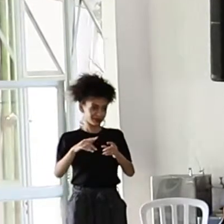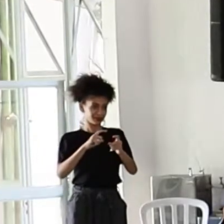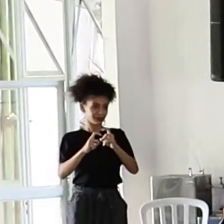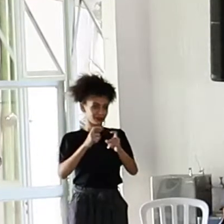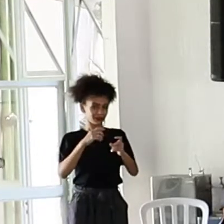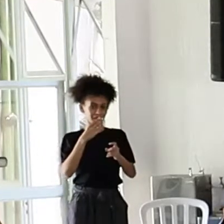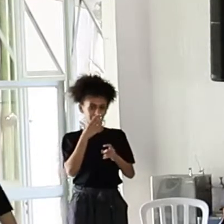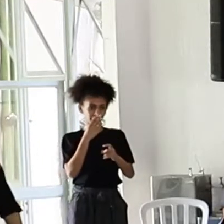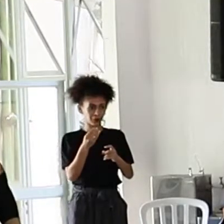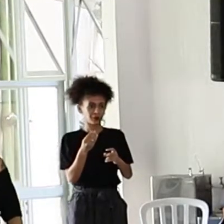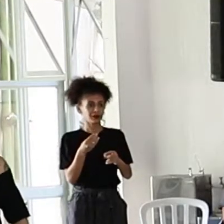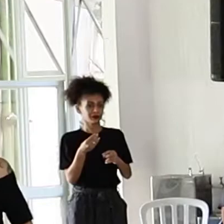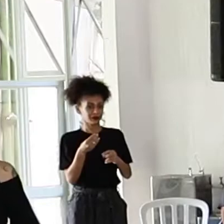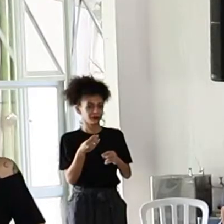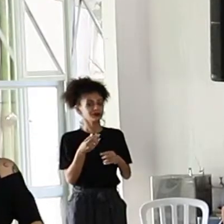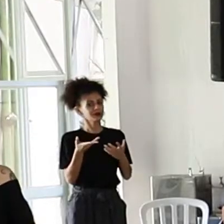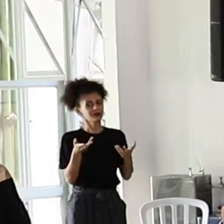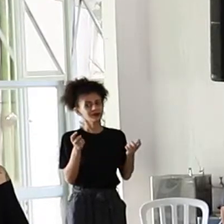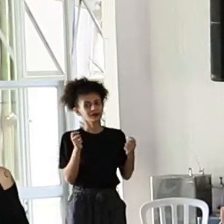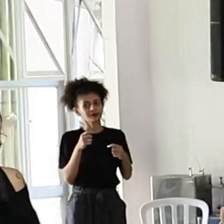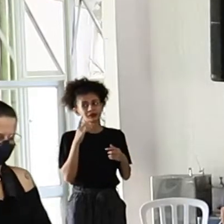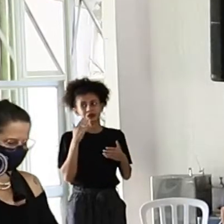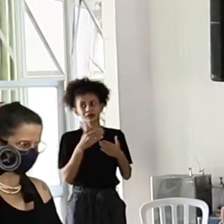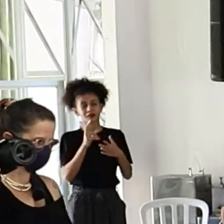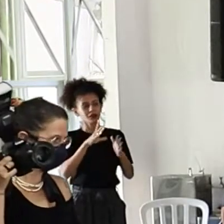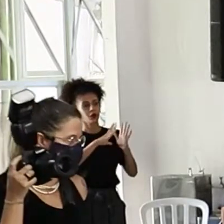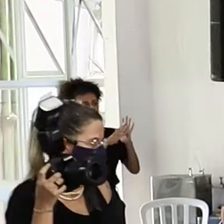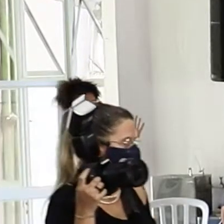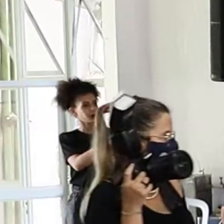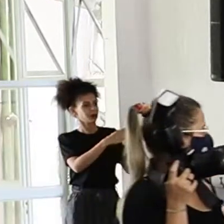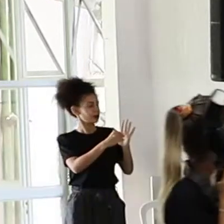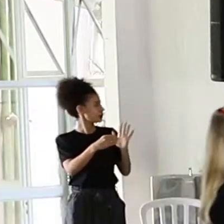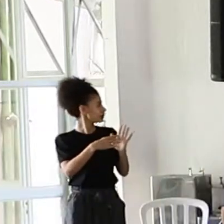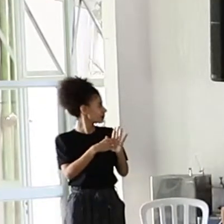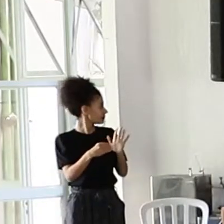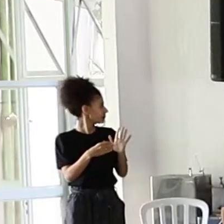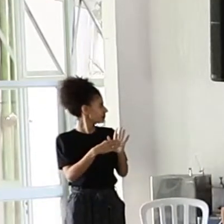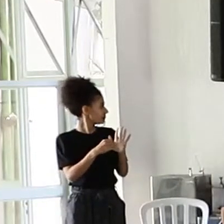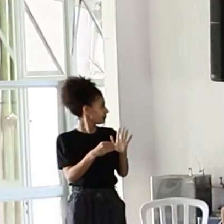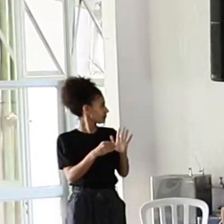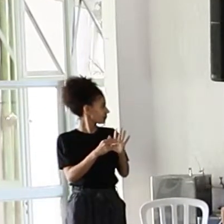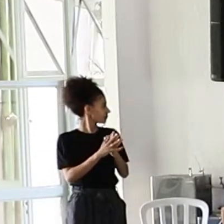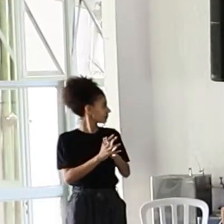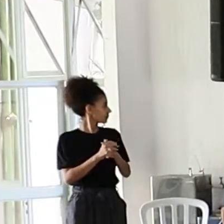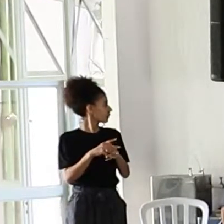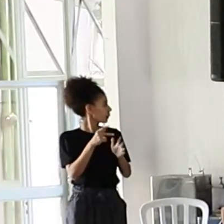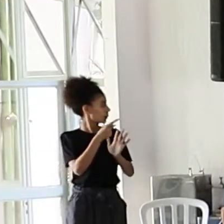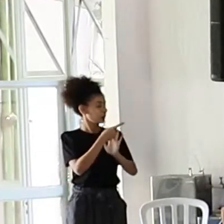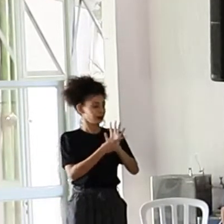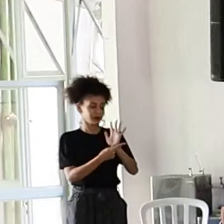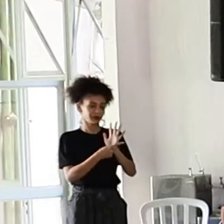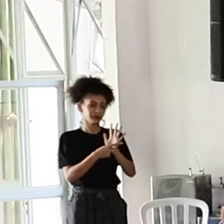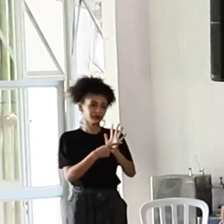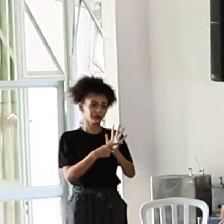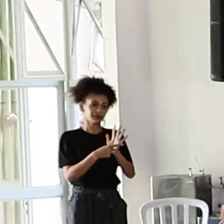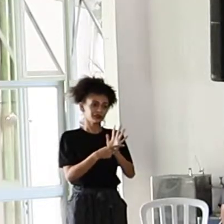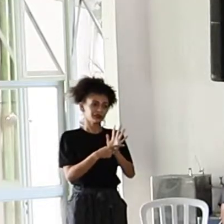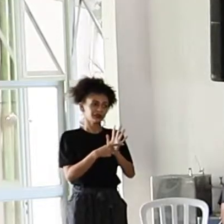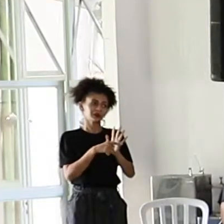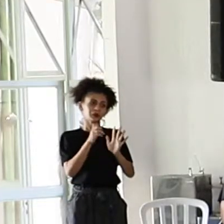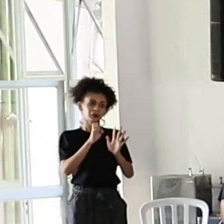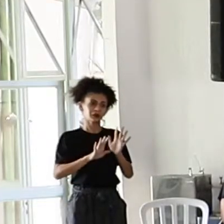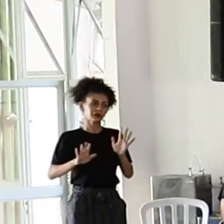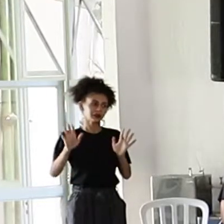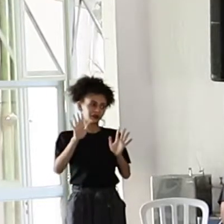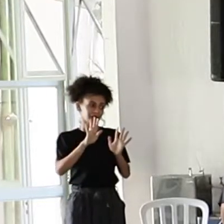região administrativa do Guará e pode ser que seja copiado no o projeto da nsf